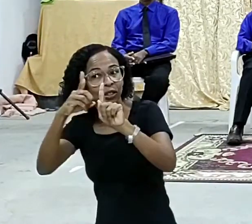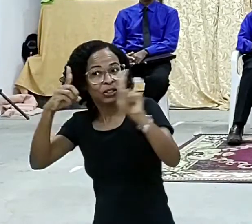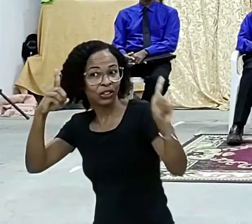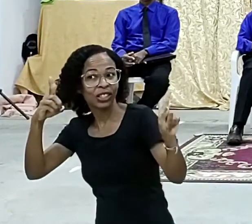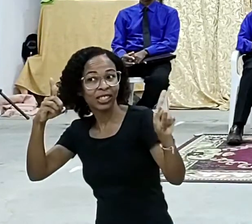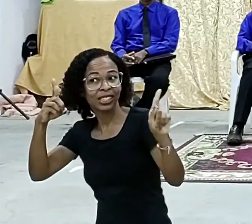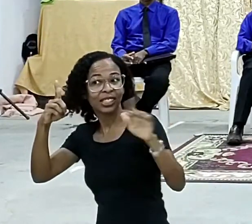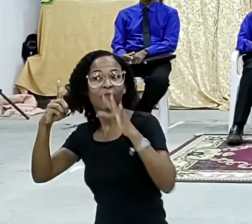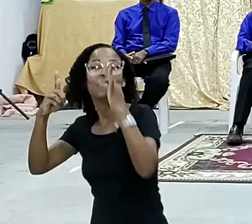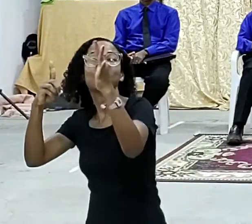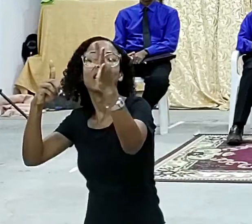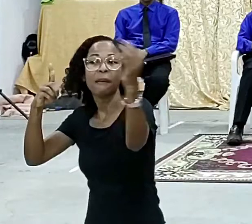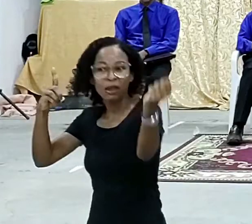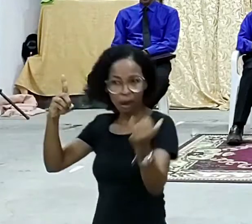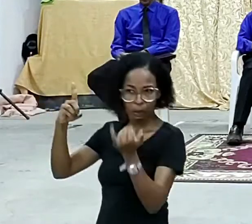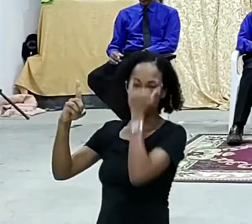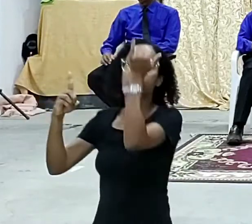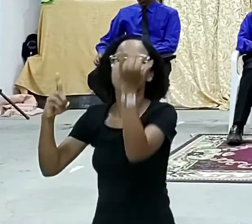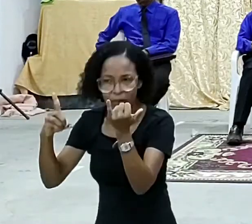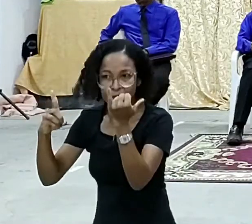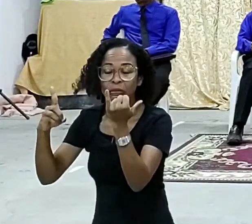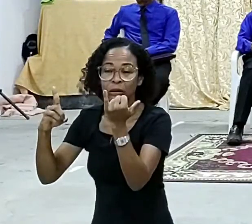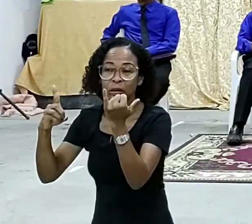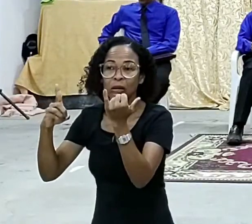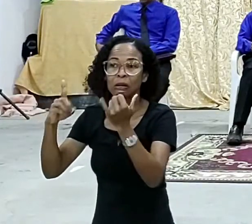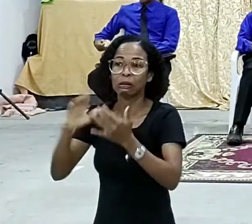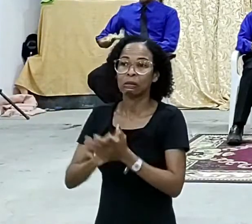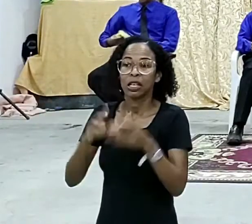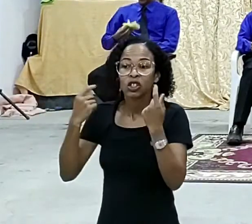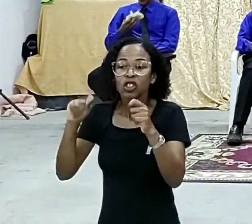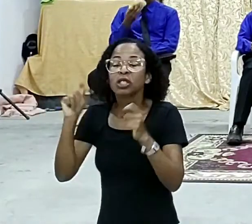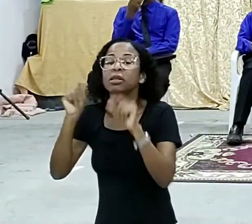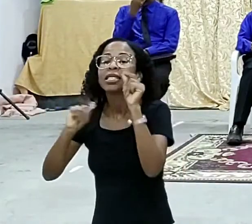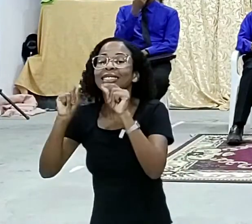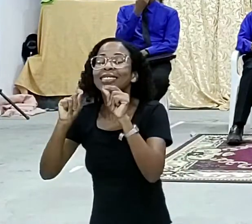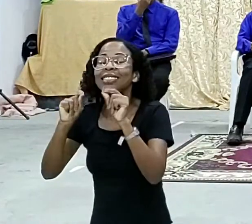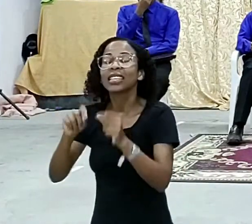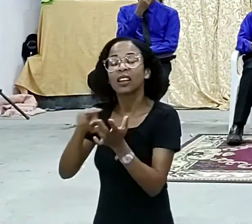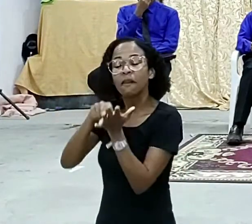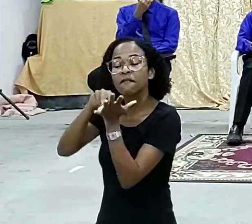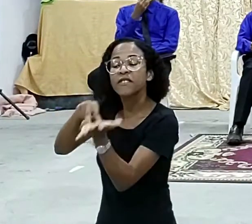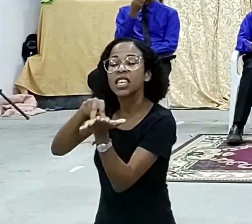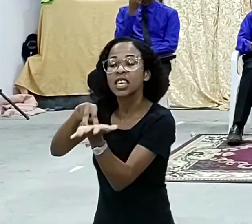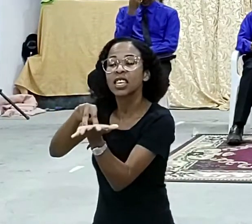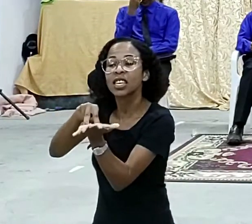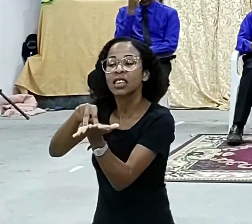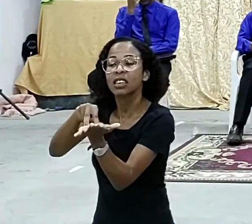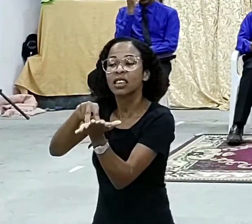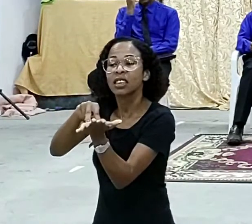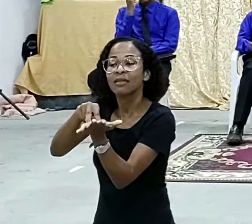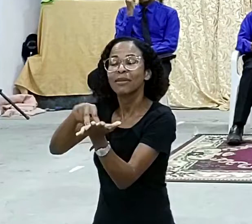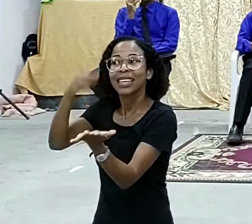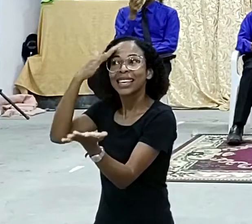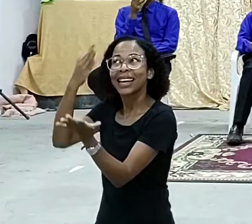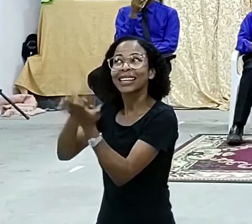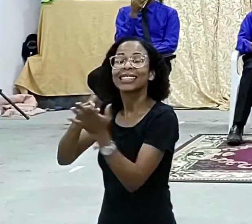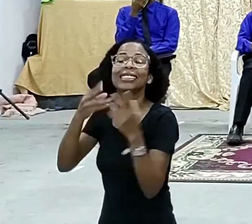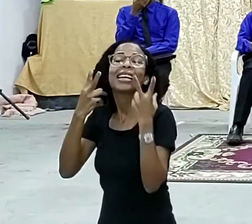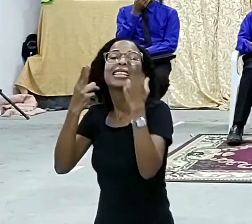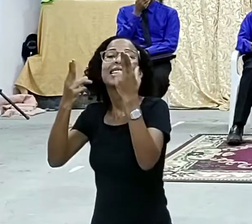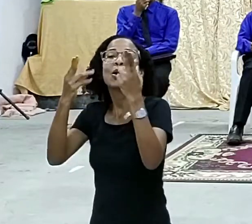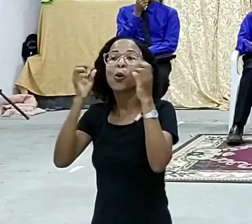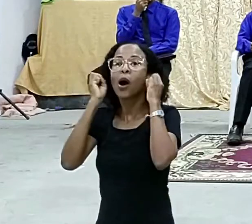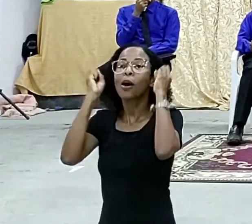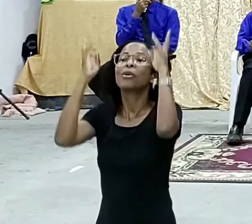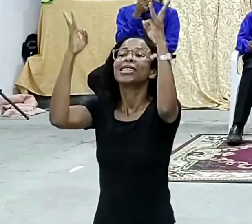Vamos ficar na posição adorando como Moisés, para que o mar se abriu.